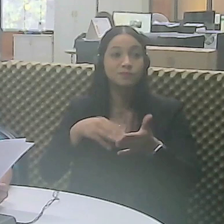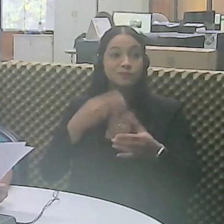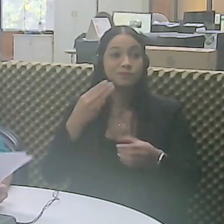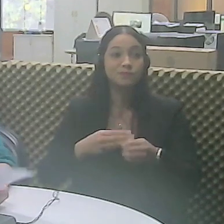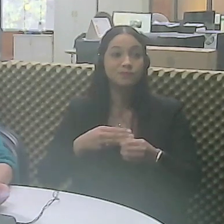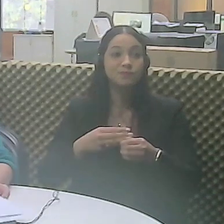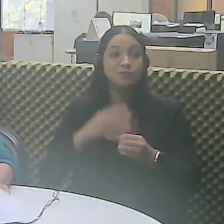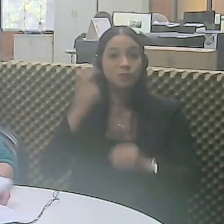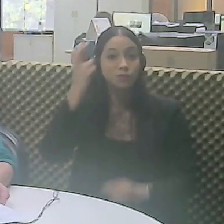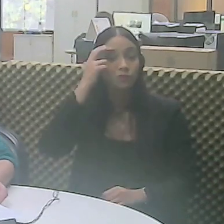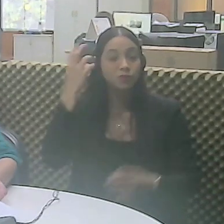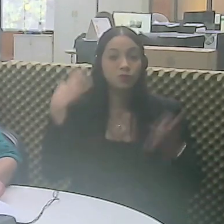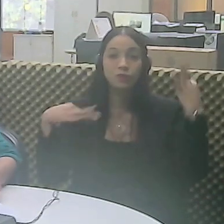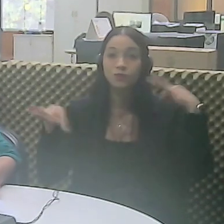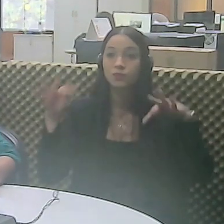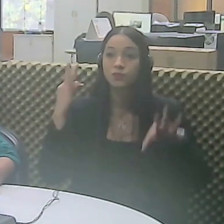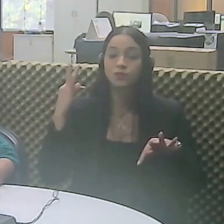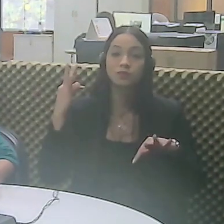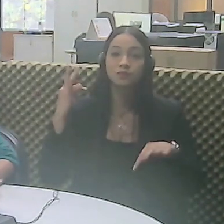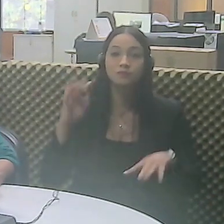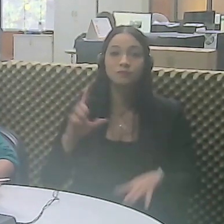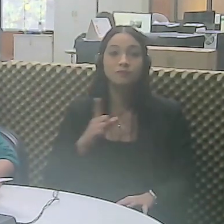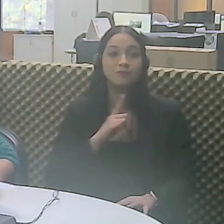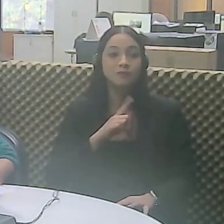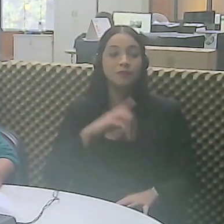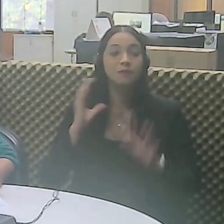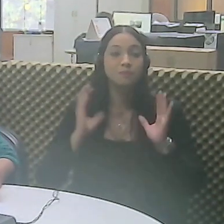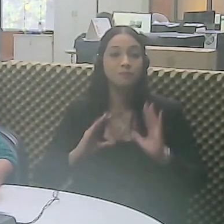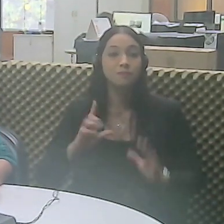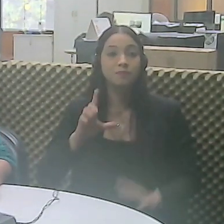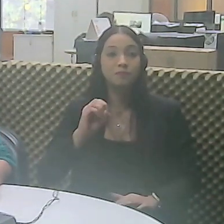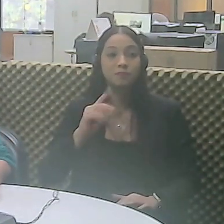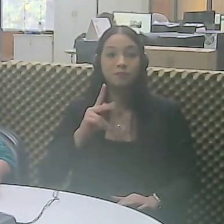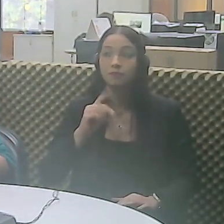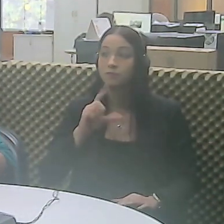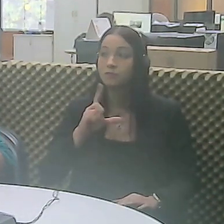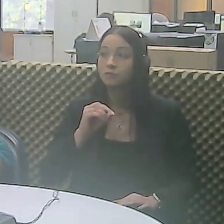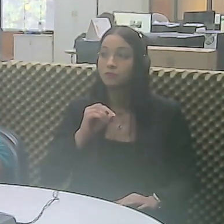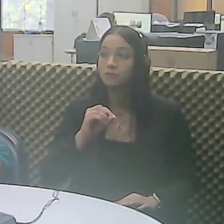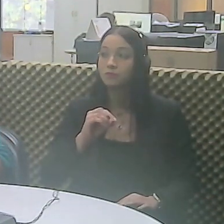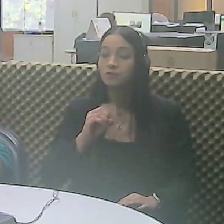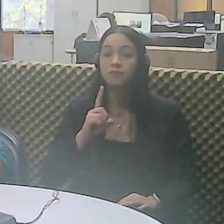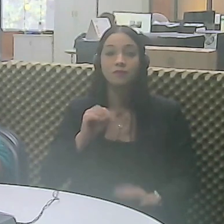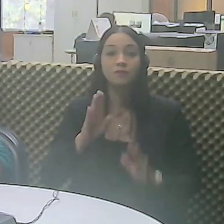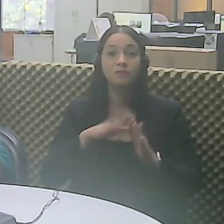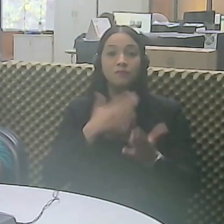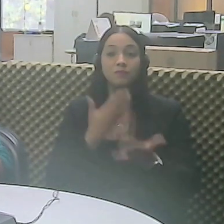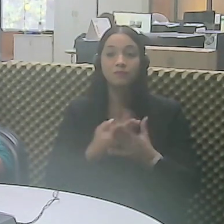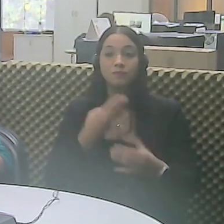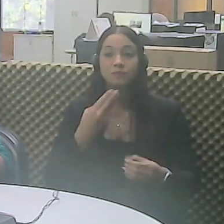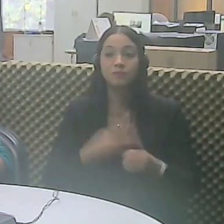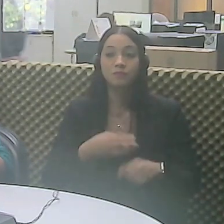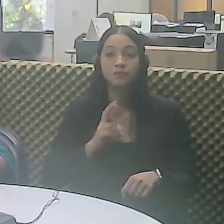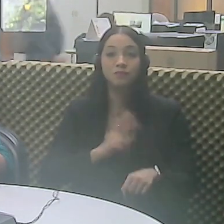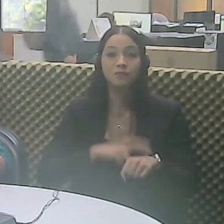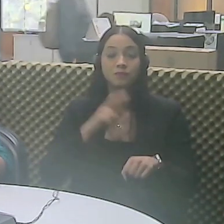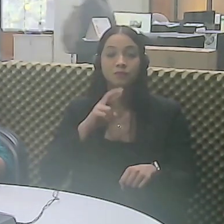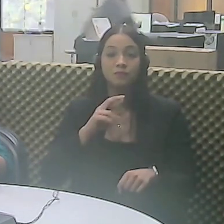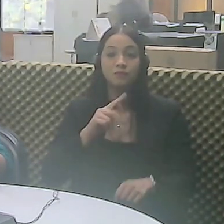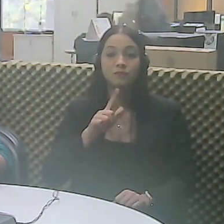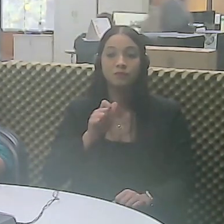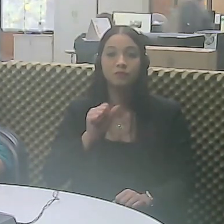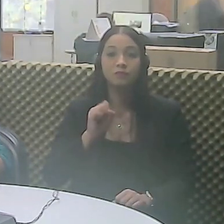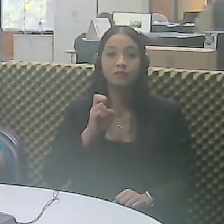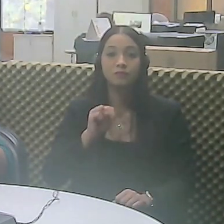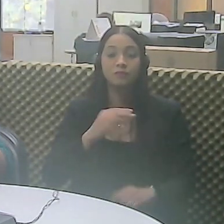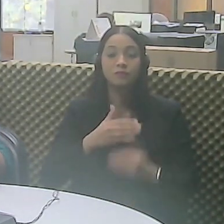Secretaria Municipal de Cultura e Turismo estará na Praça Leopoldo Goulart, a Praça da Escola Municipal Dr. Gladys em Guerra,